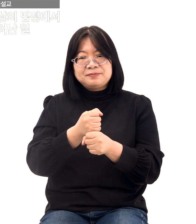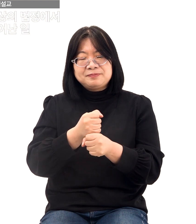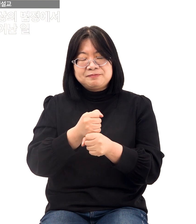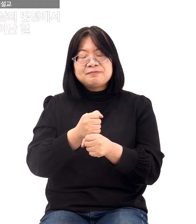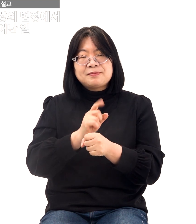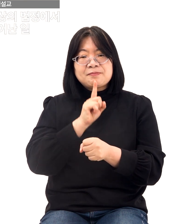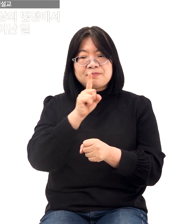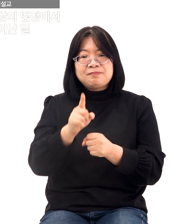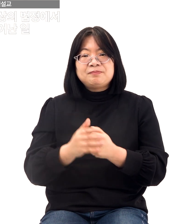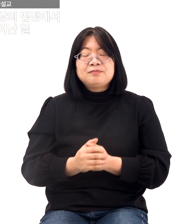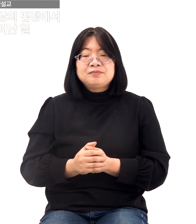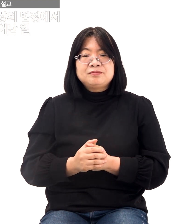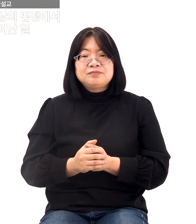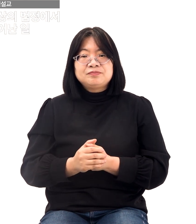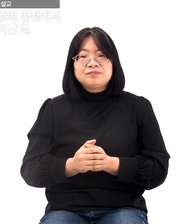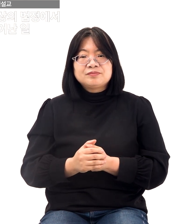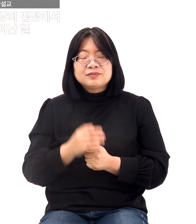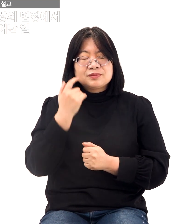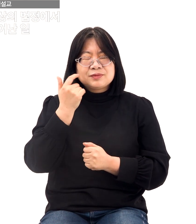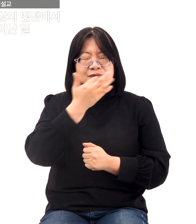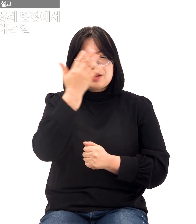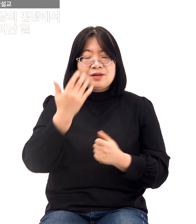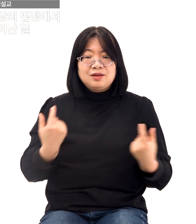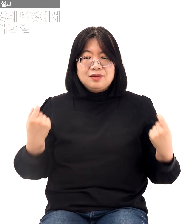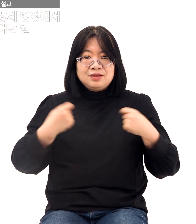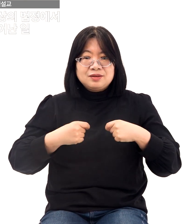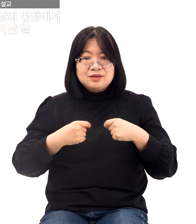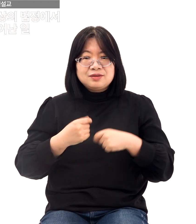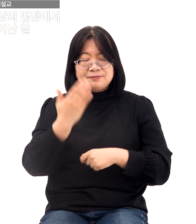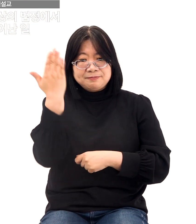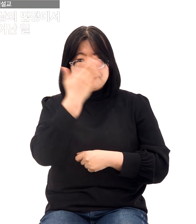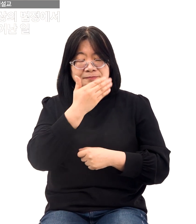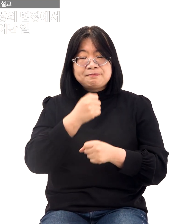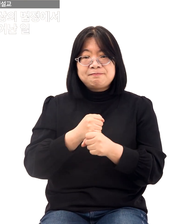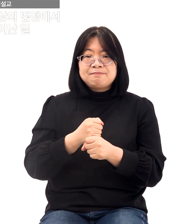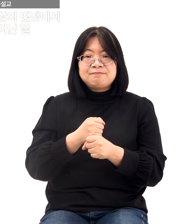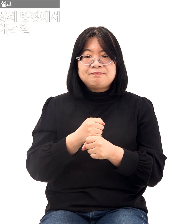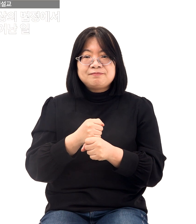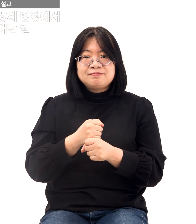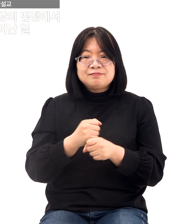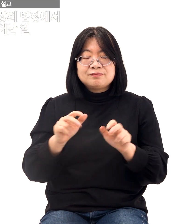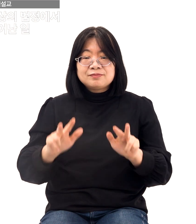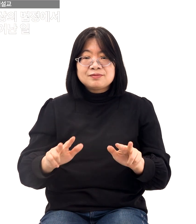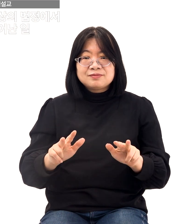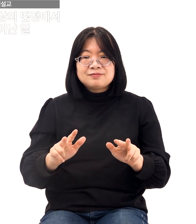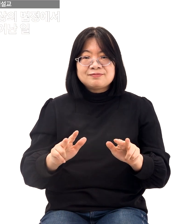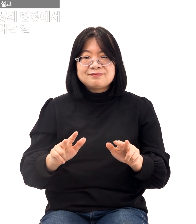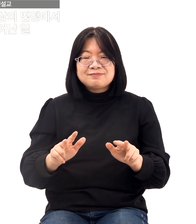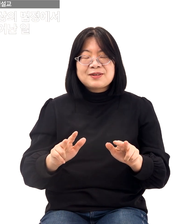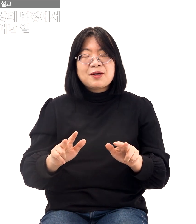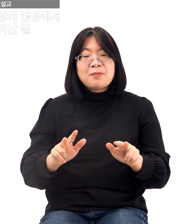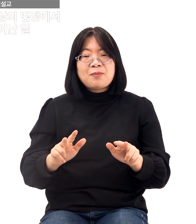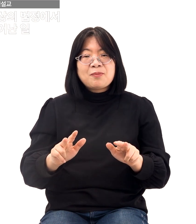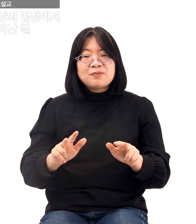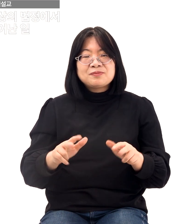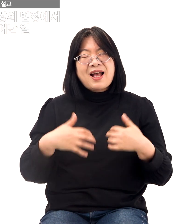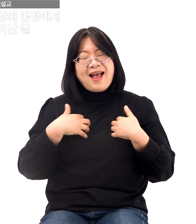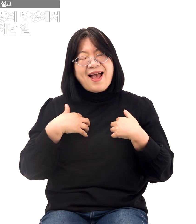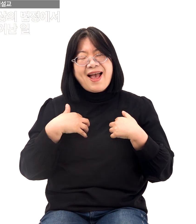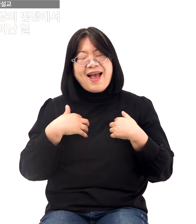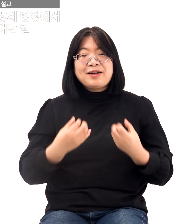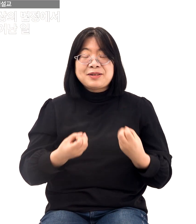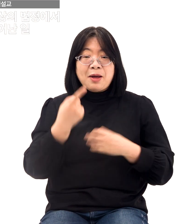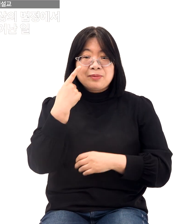의지입니다. 그러면 아름다운 옷 입혀놓고 정결하게 만들어서 자, 우리 재롱잔치 한번 하자. 이제